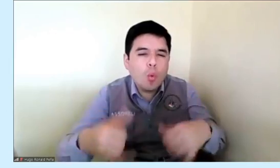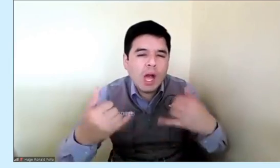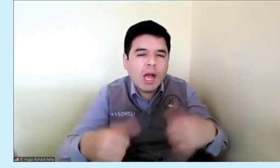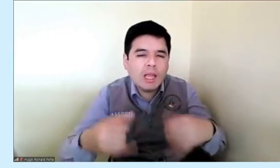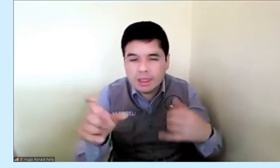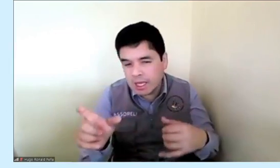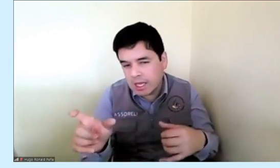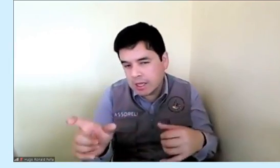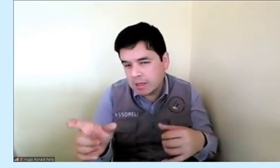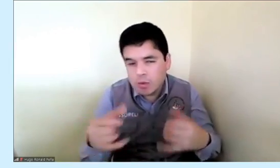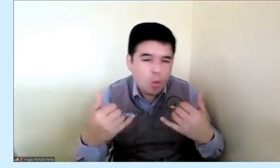¿Cuántos juguetes?